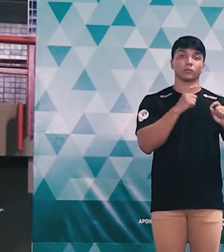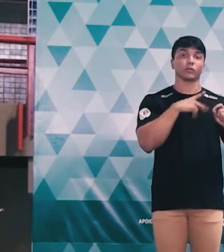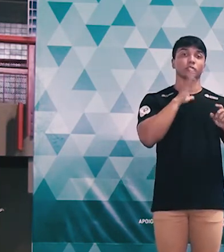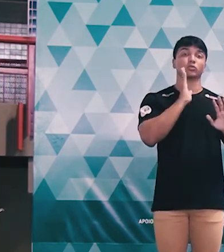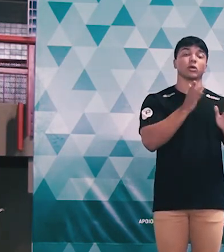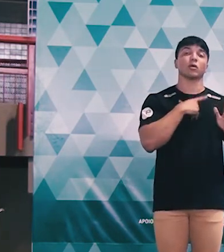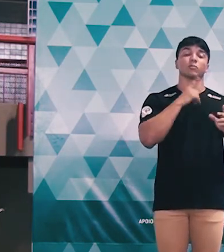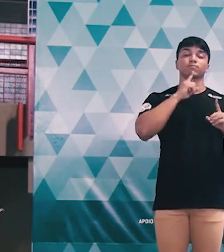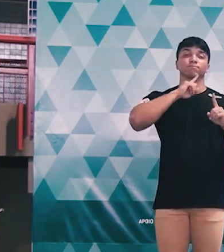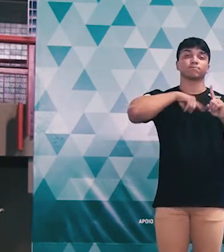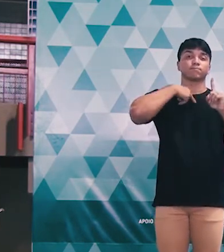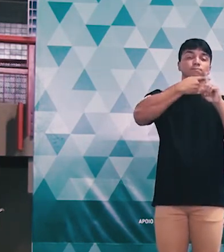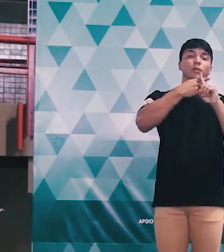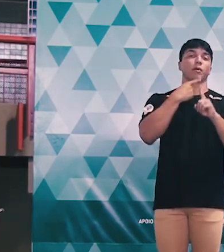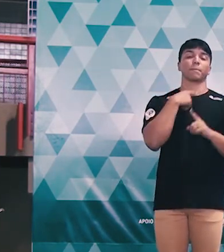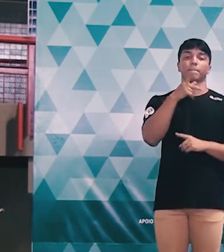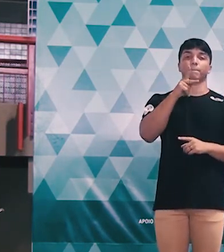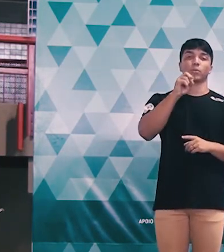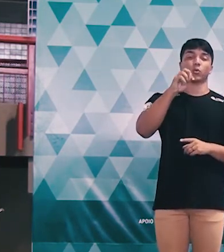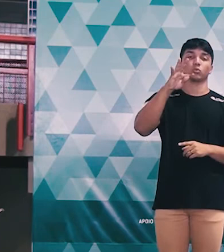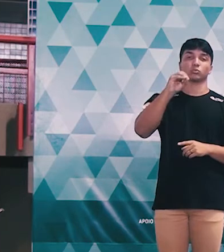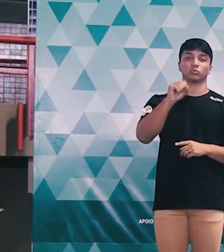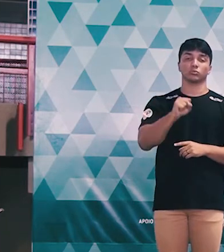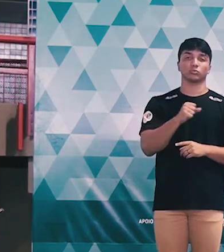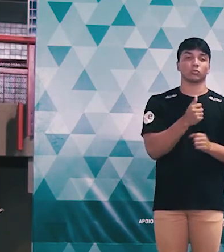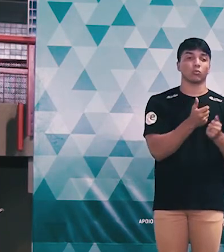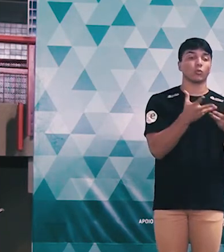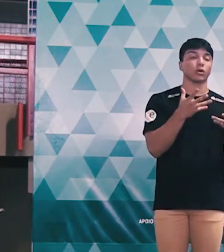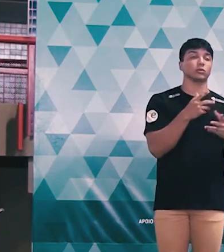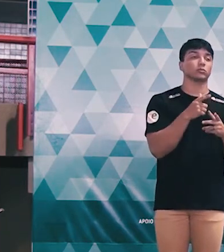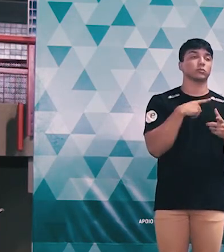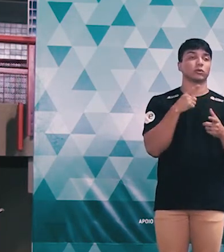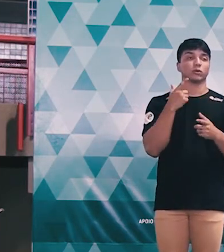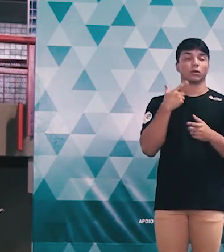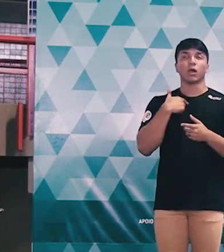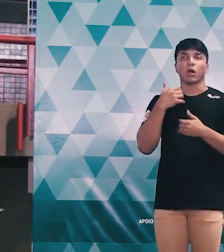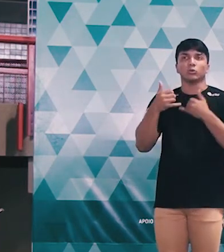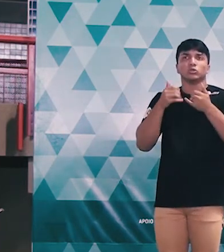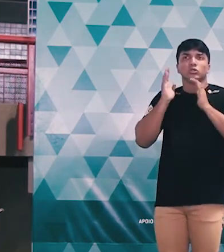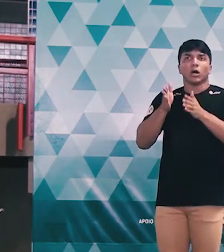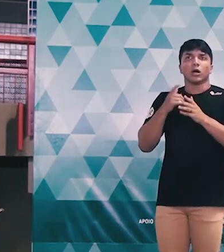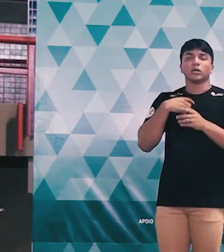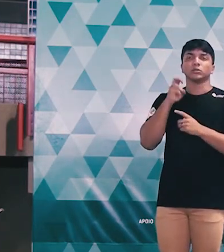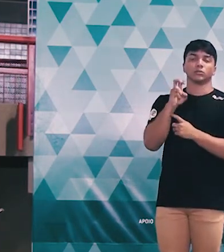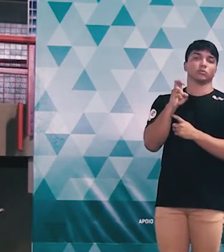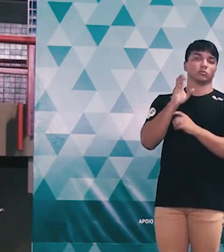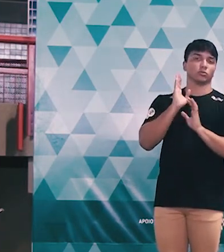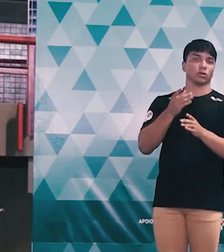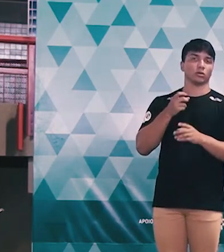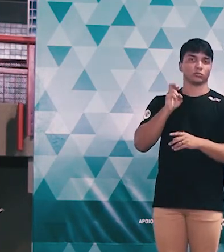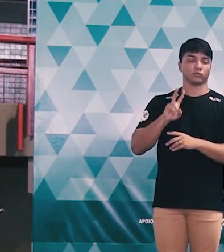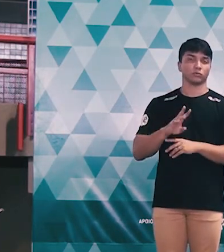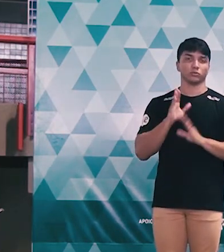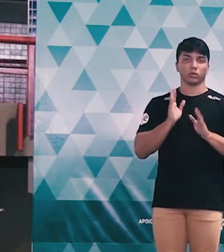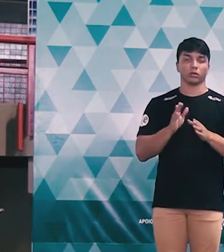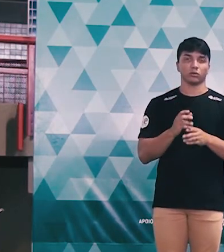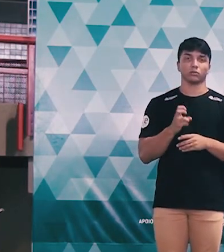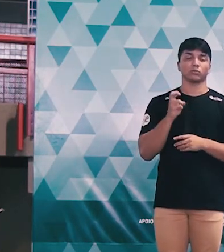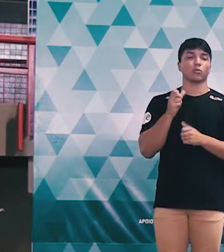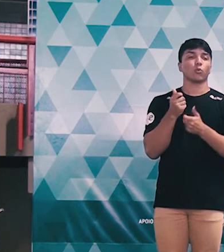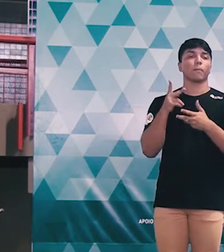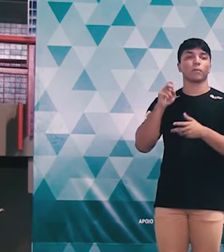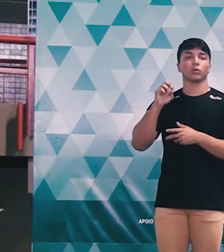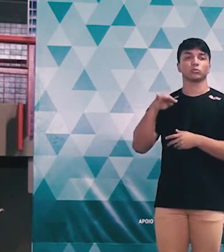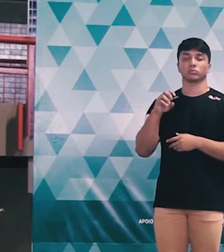fez mais pontos até agora. Quantas partidas você jogou? Aí um cara diz assim: rapaz, eu joguei 5 partidas. Quantos pontos você fez até